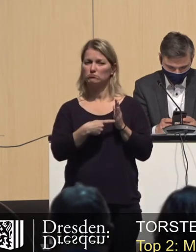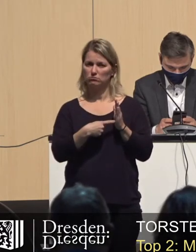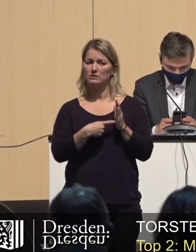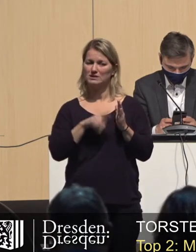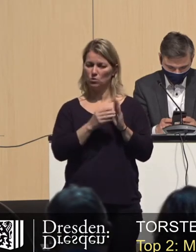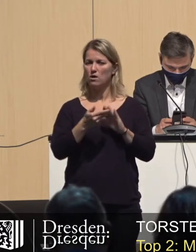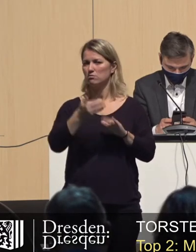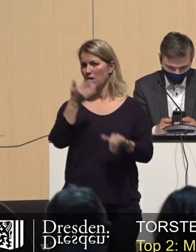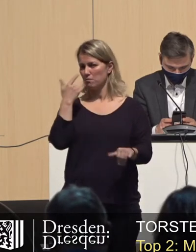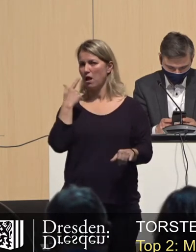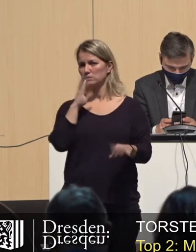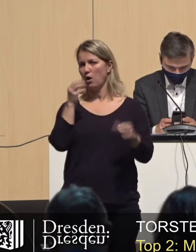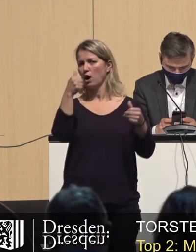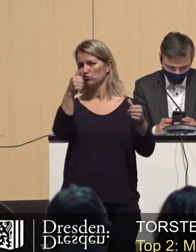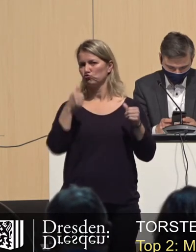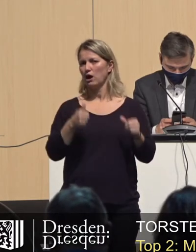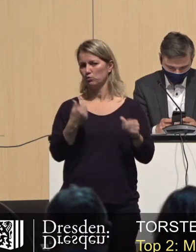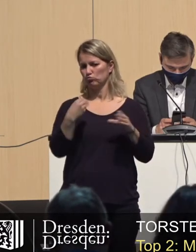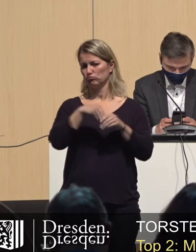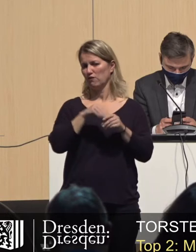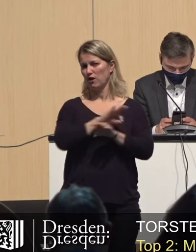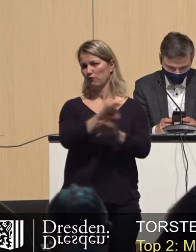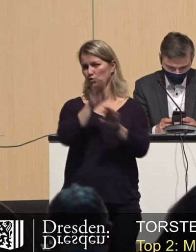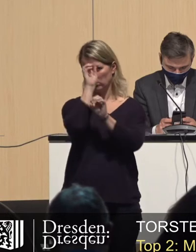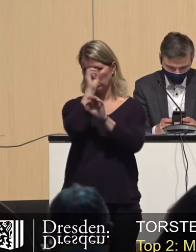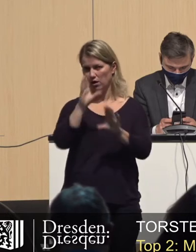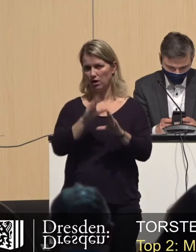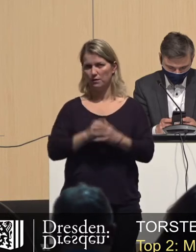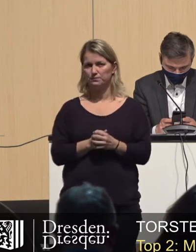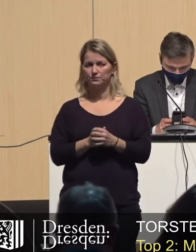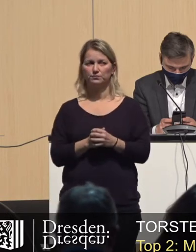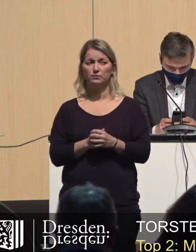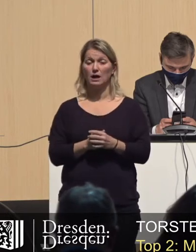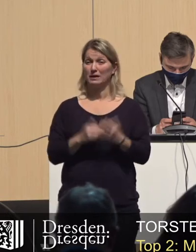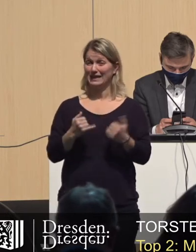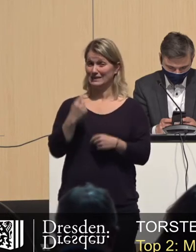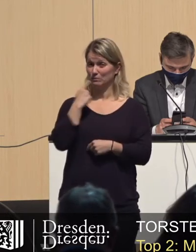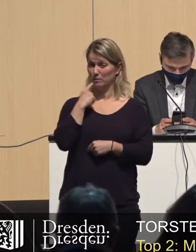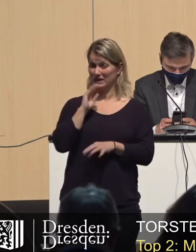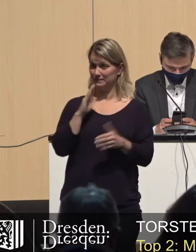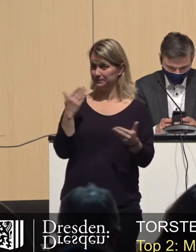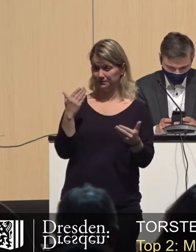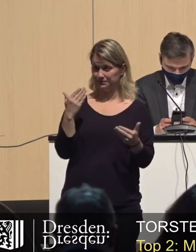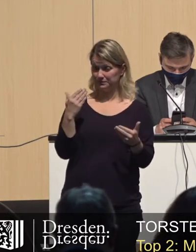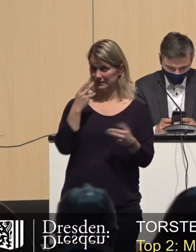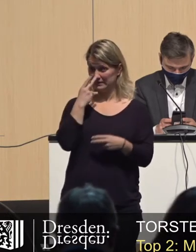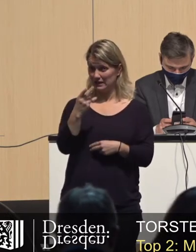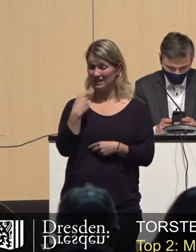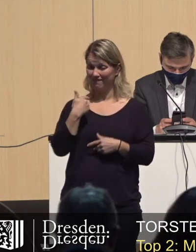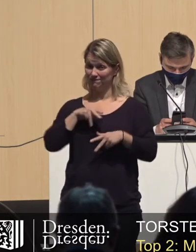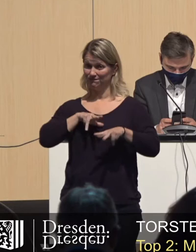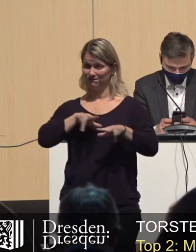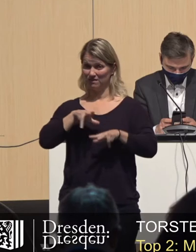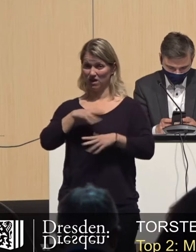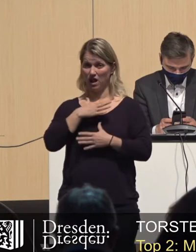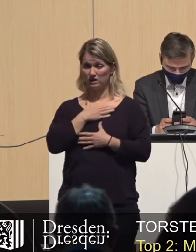damaligen Ausschreibung. Was wir im Moment erleben ist, dass diese Verwaltung, die sich in der Vergangenheit auch